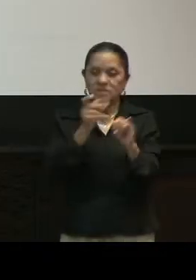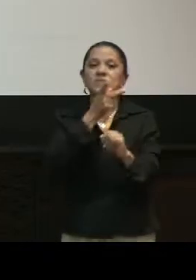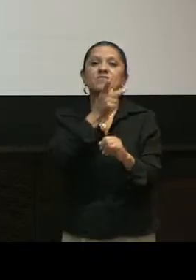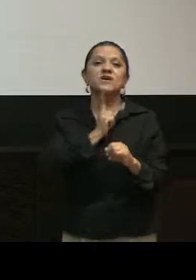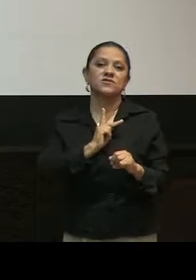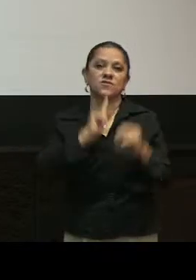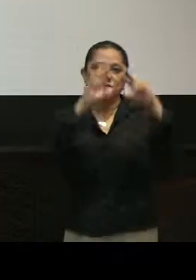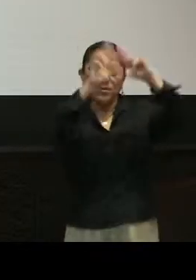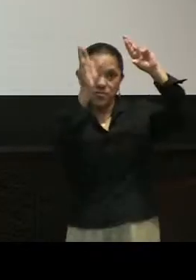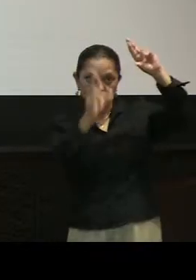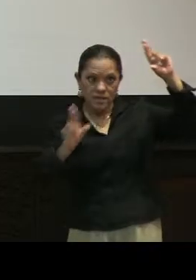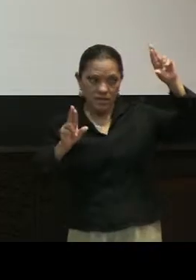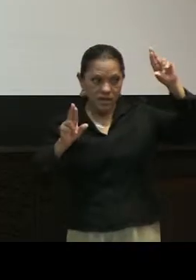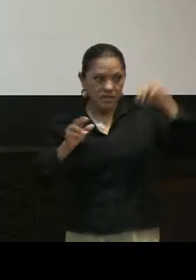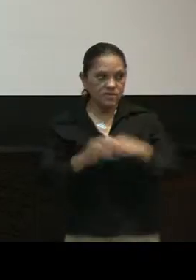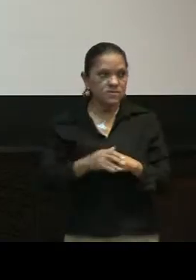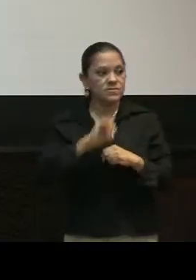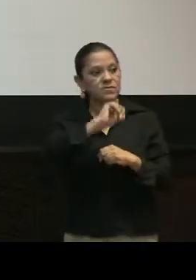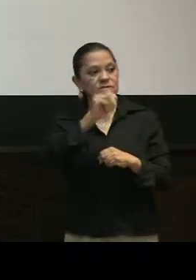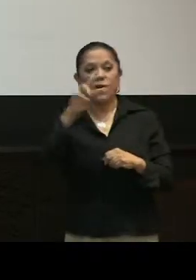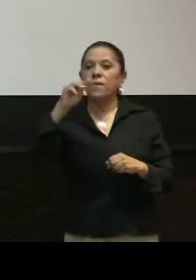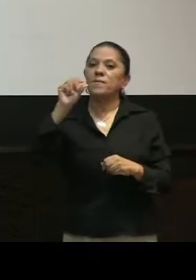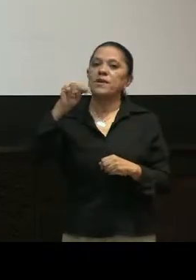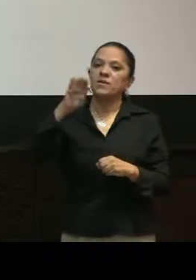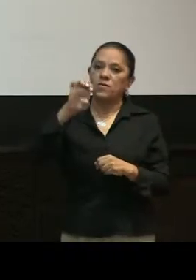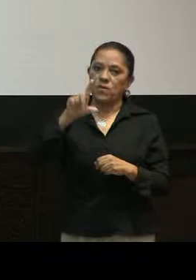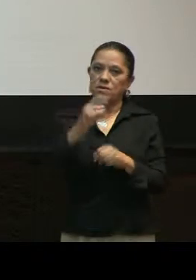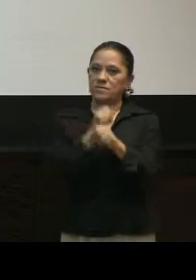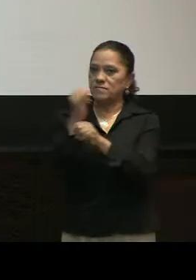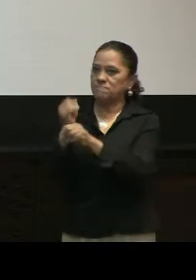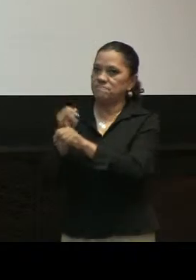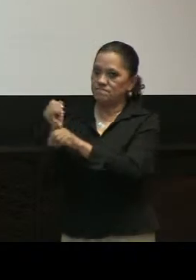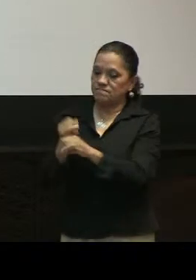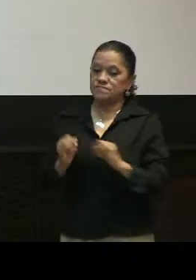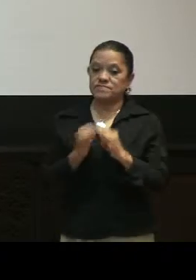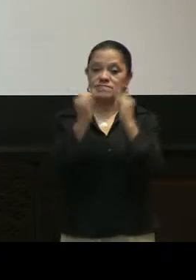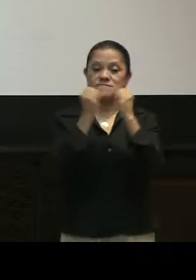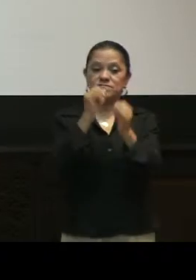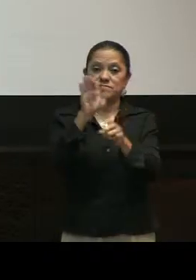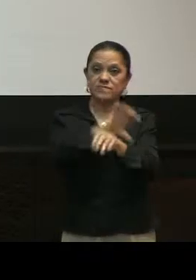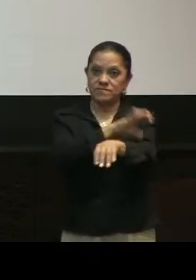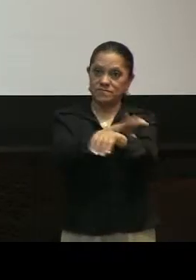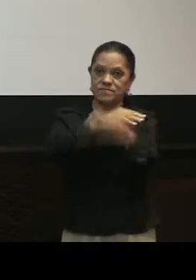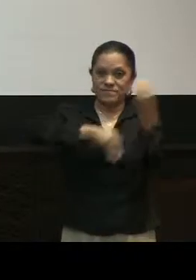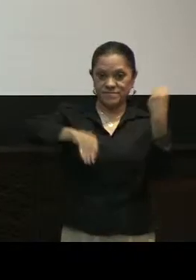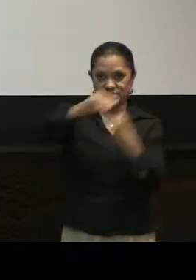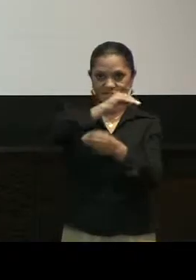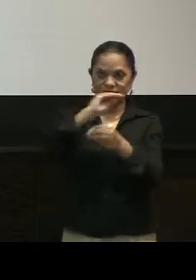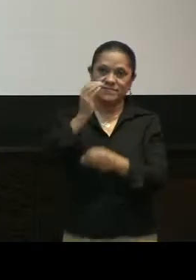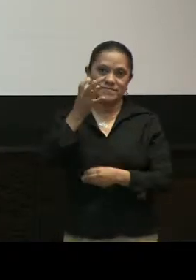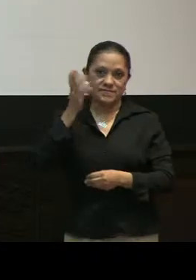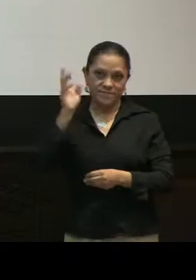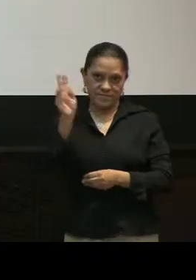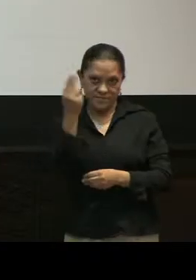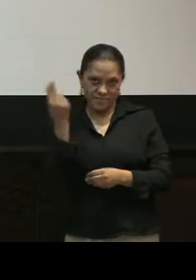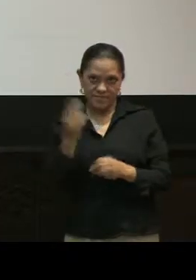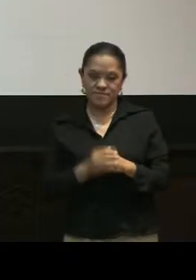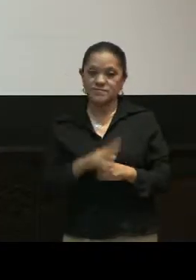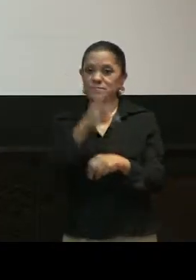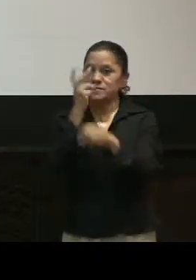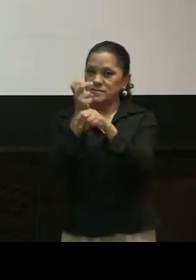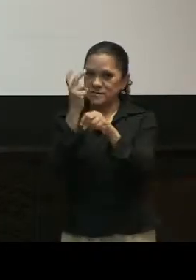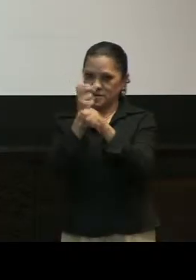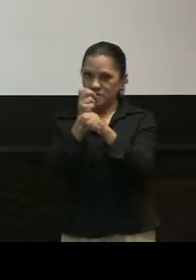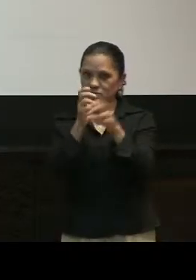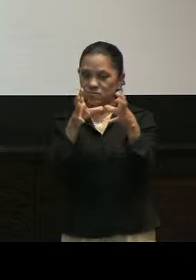Mexicanos, y el ciudadano Manuel Martínez Fernández, investigador del Instituto de Energías Renovables de la UNAM. En el segundo